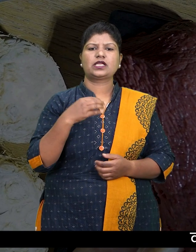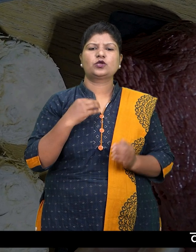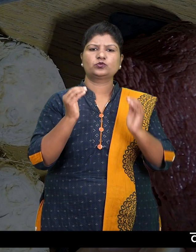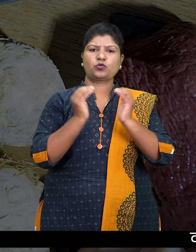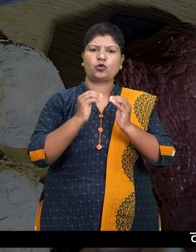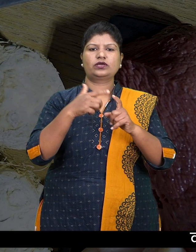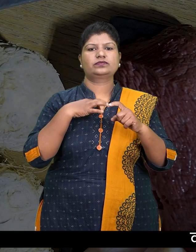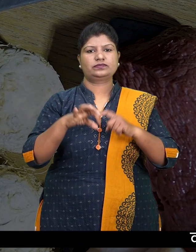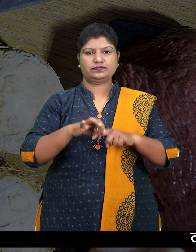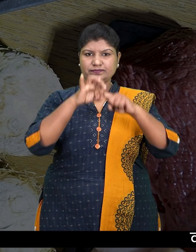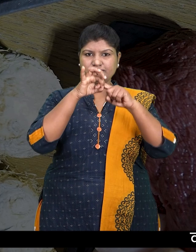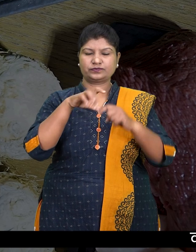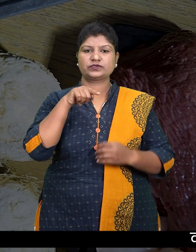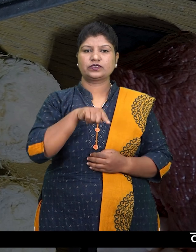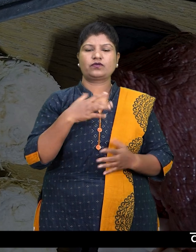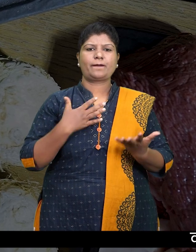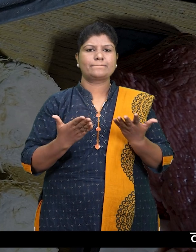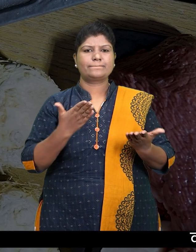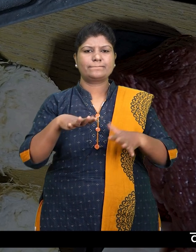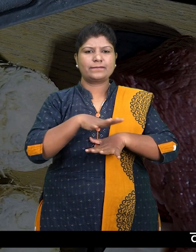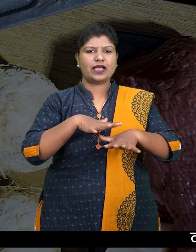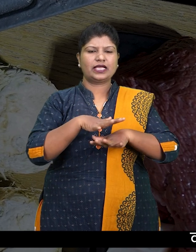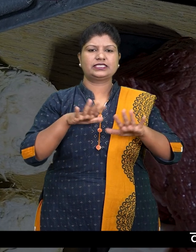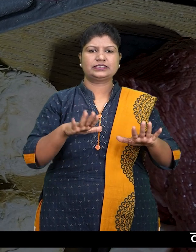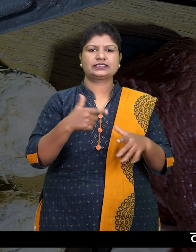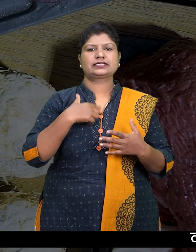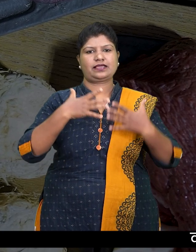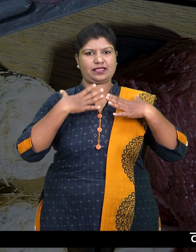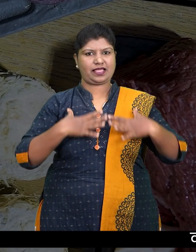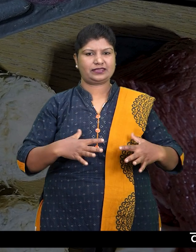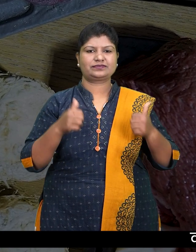कम मात्रा में आवश्यकता होती है।